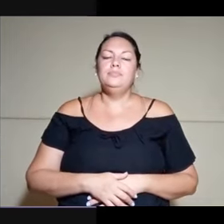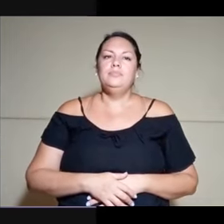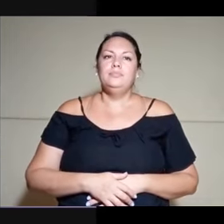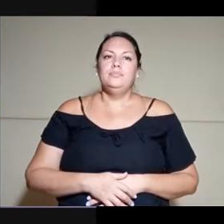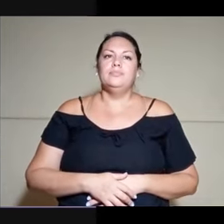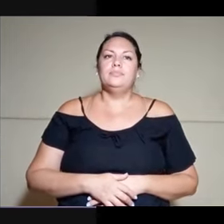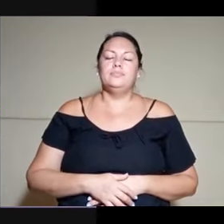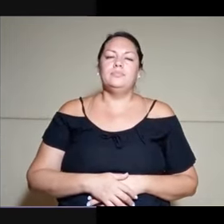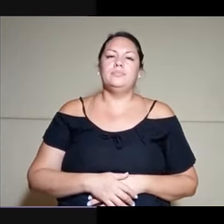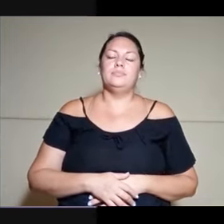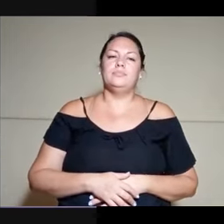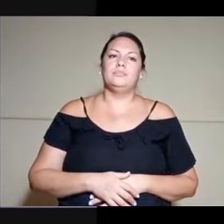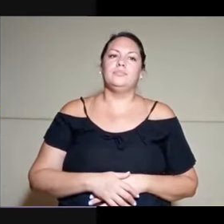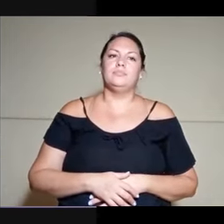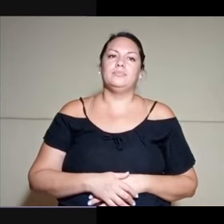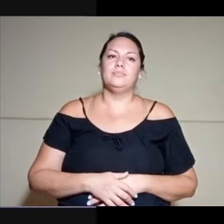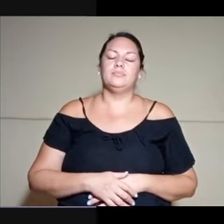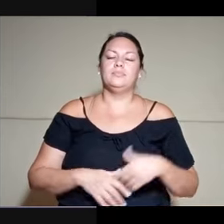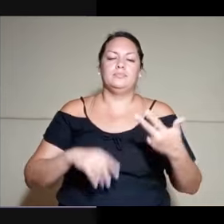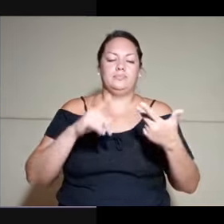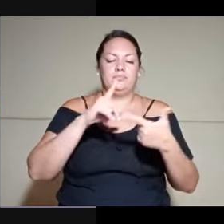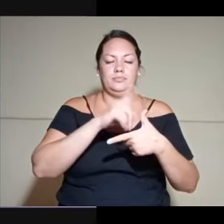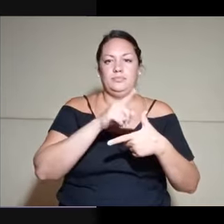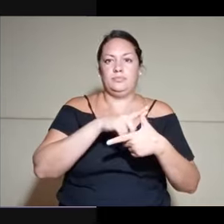salivación las inervaba el facial. ¿Sí?